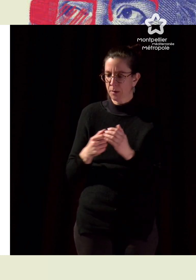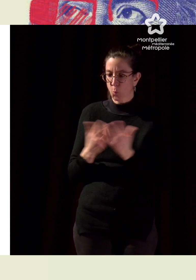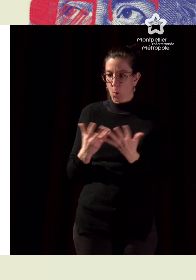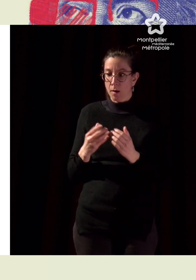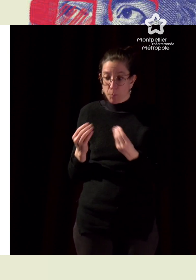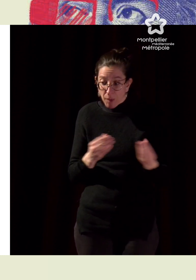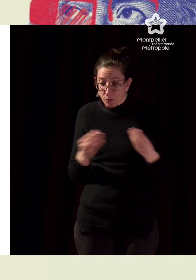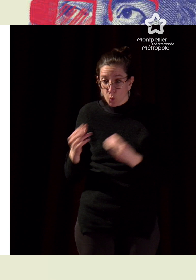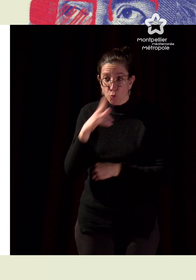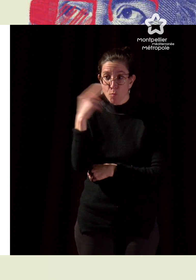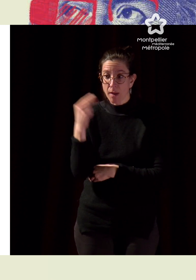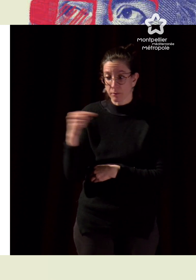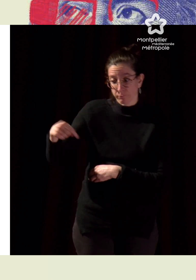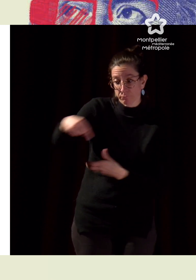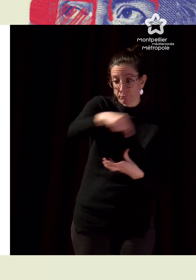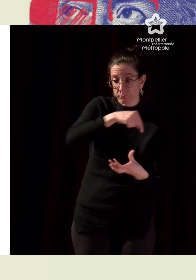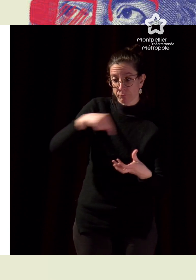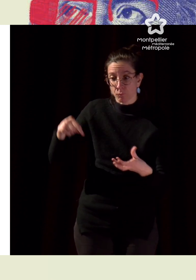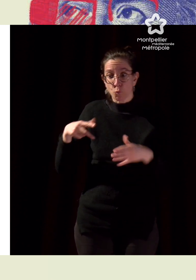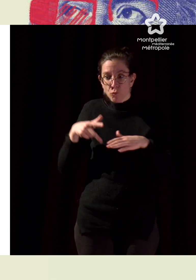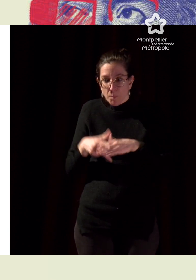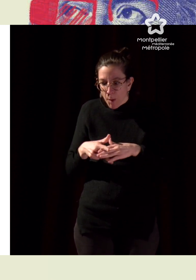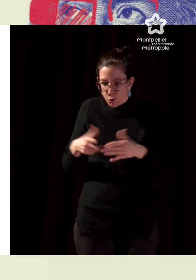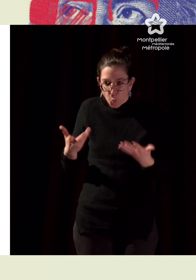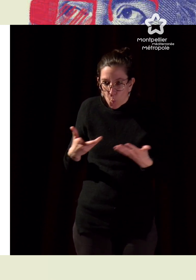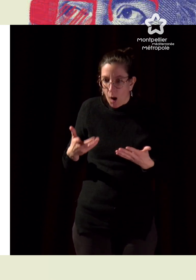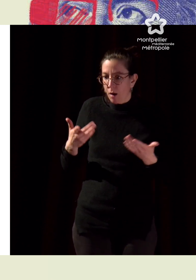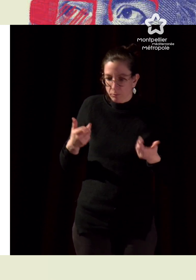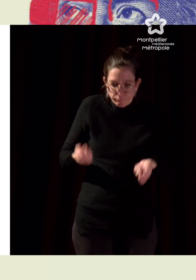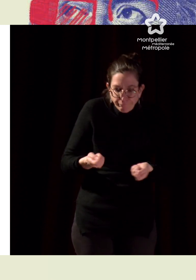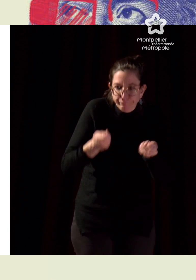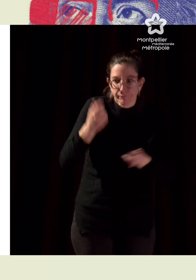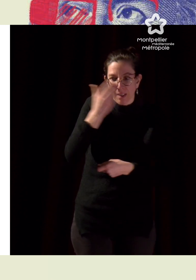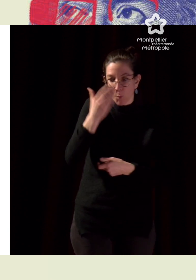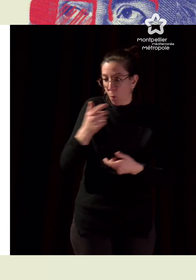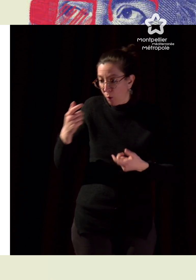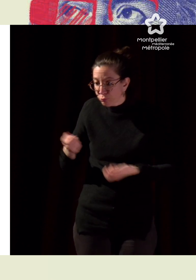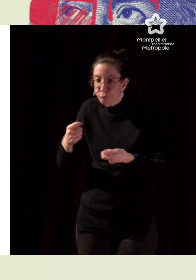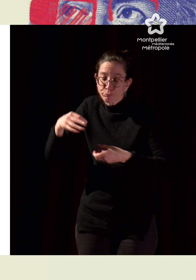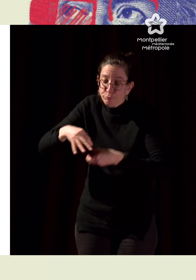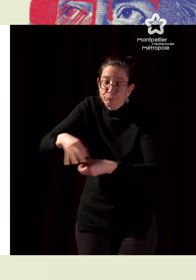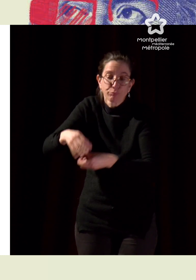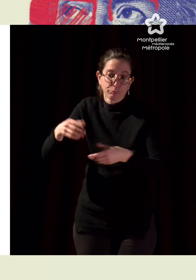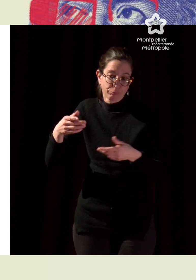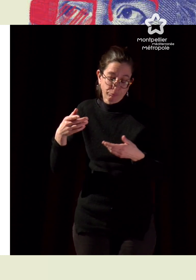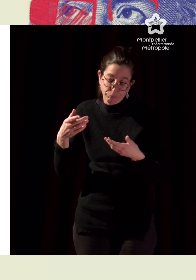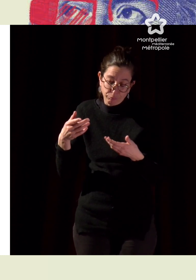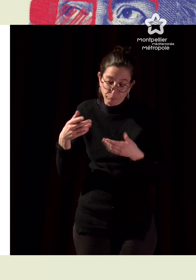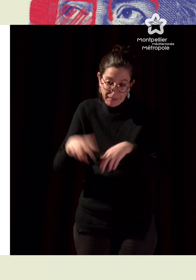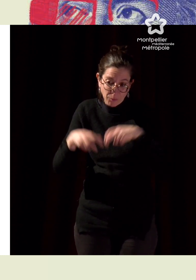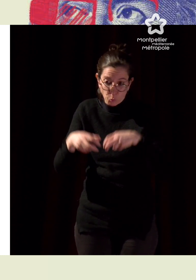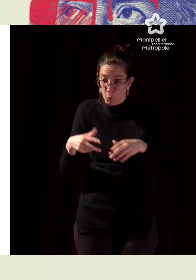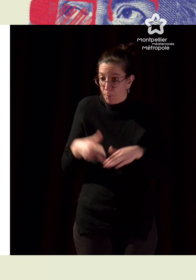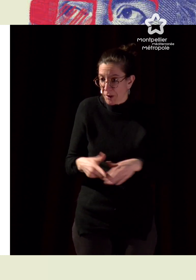populations humaines se sont mises à domestiquer les plantes et les animaux. Donc nous, on connaît bien ce qu'on appelle la domestication